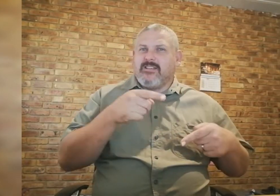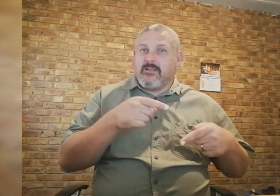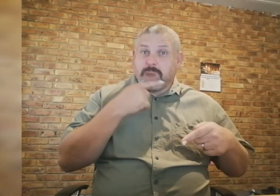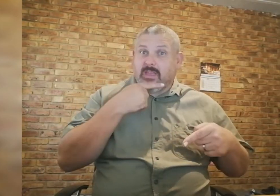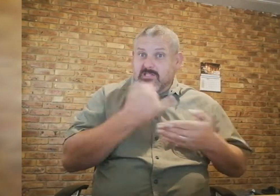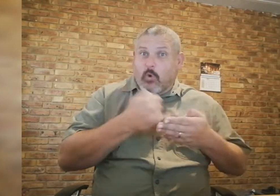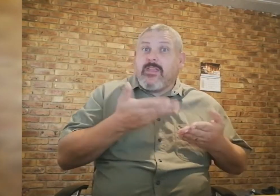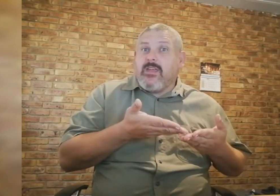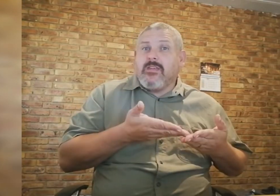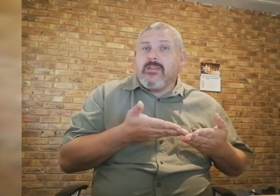Beteken sonde.